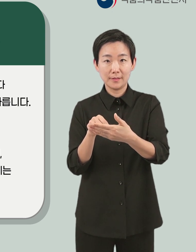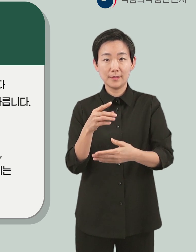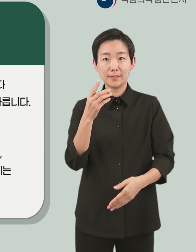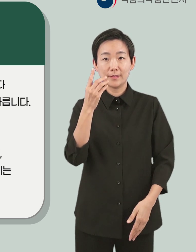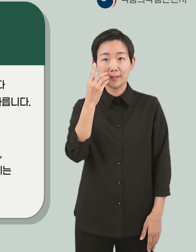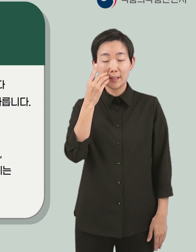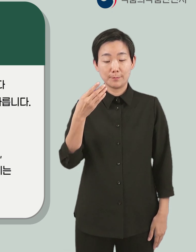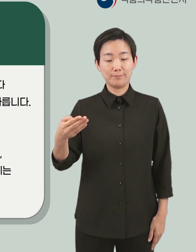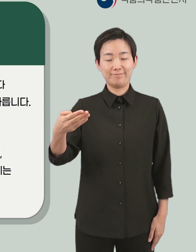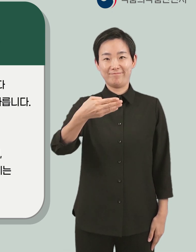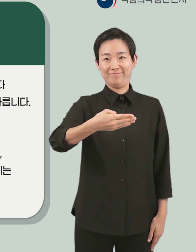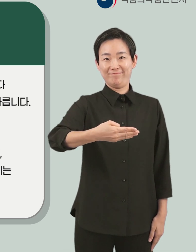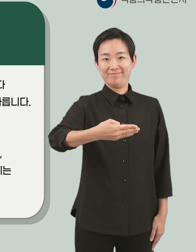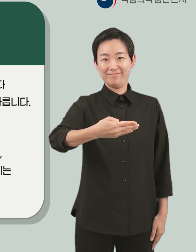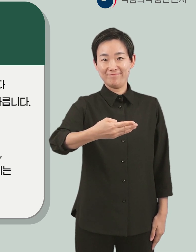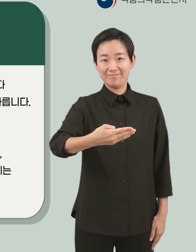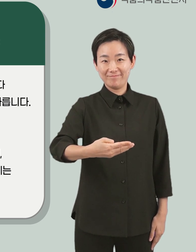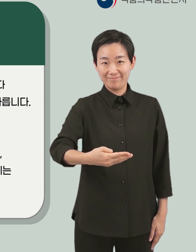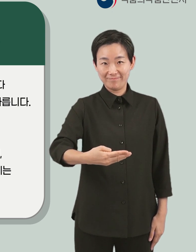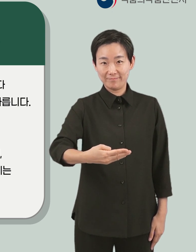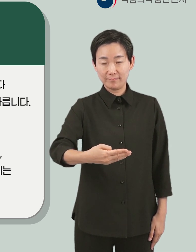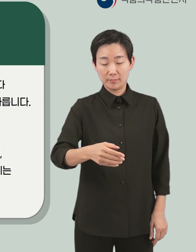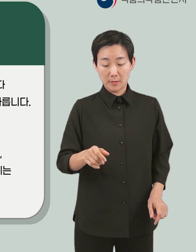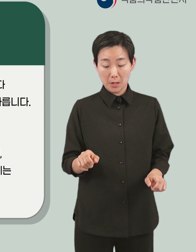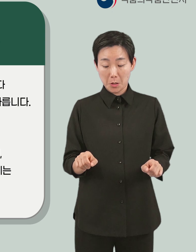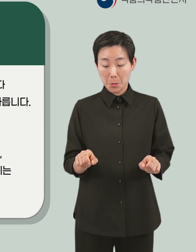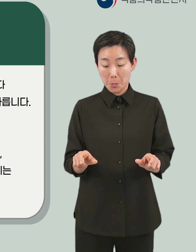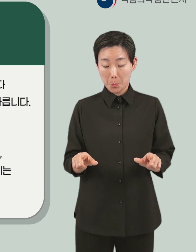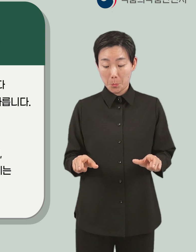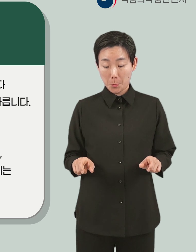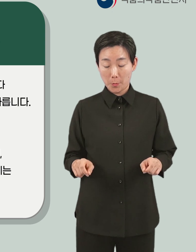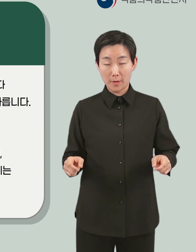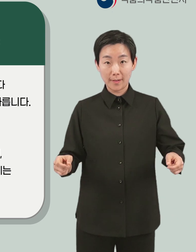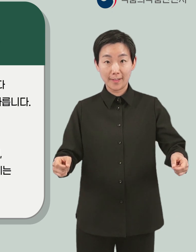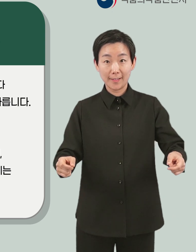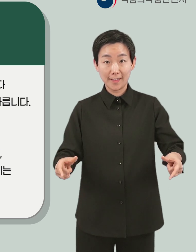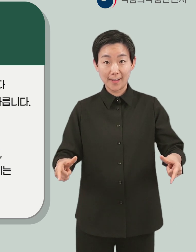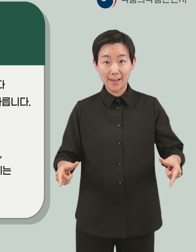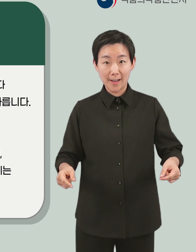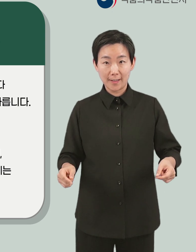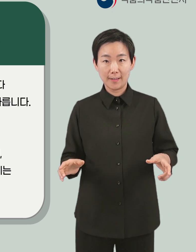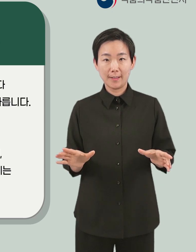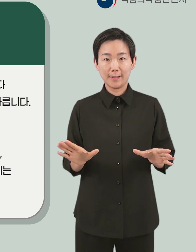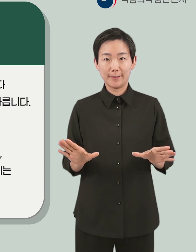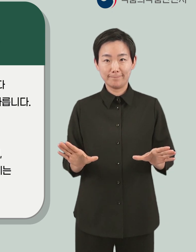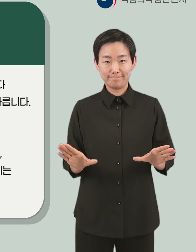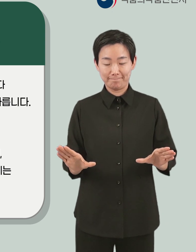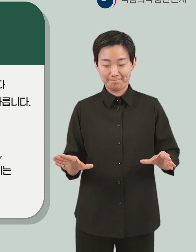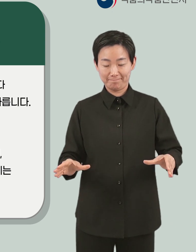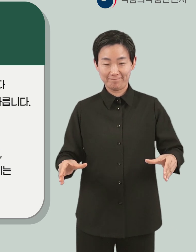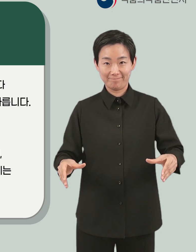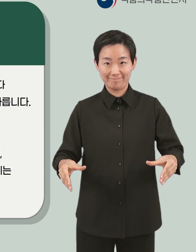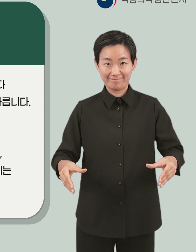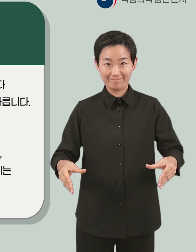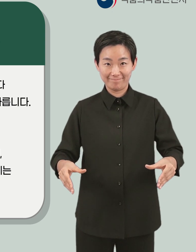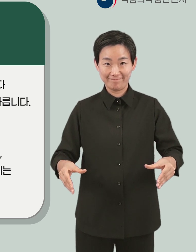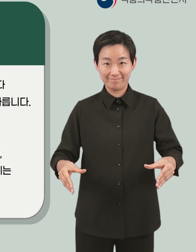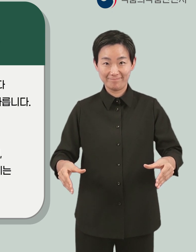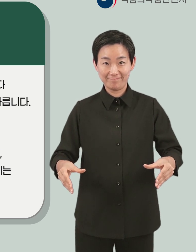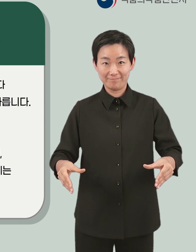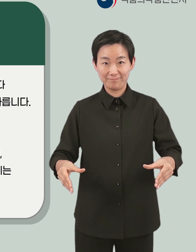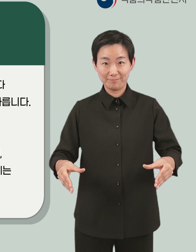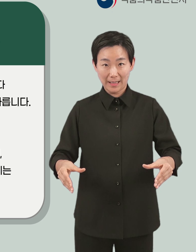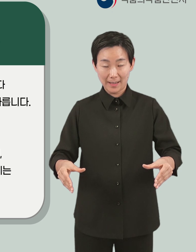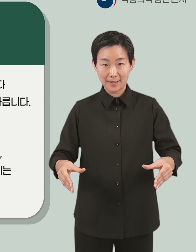위에 양손 엄지손가락을 위치시키며 제품 왼쪽과 오른쪽 측면에 있는 심전도 측정 전극 위에는